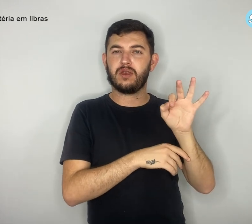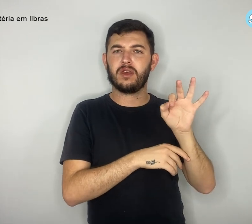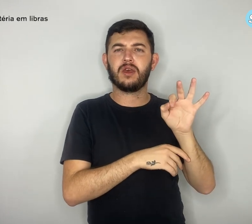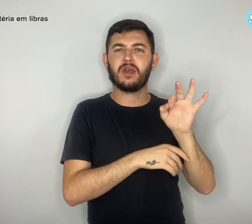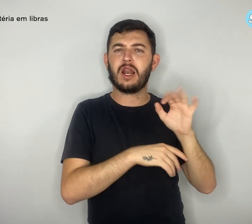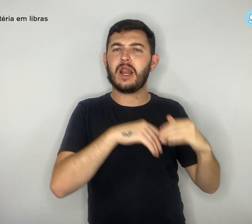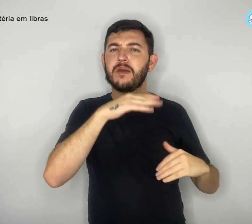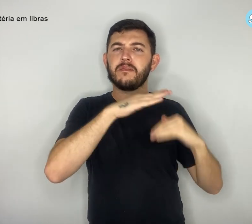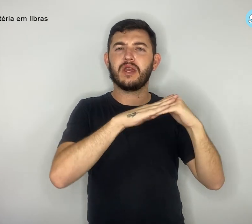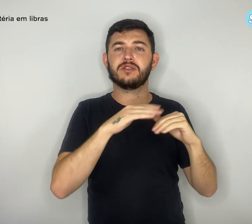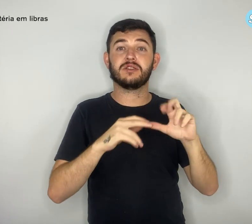3.